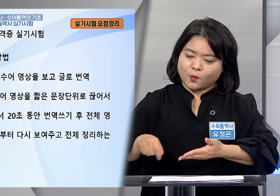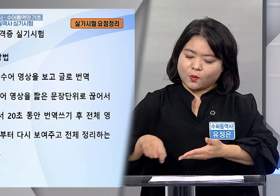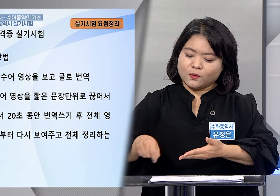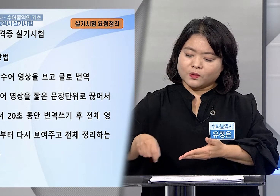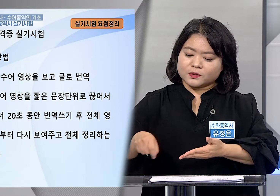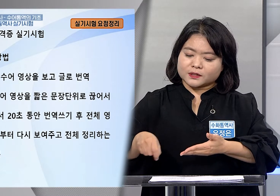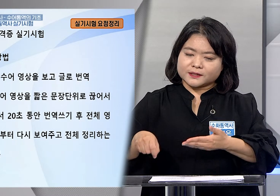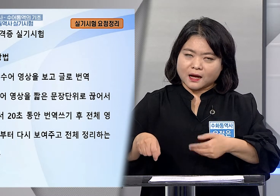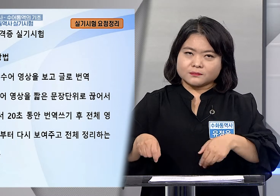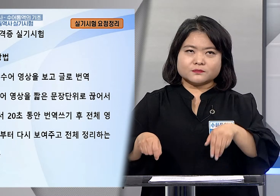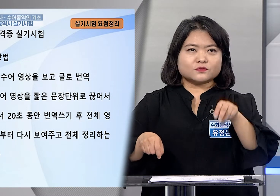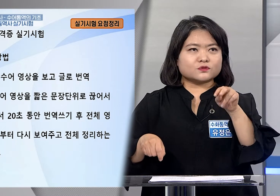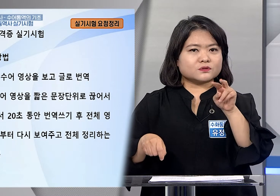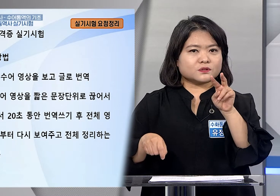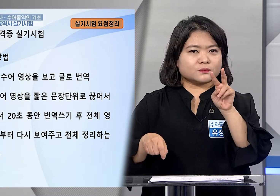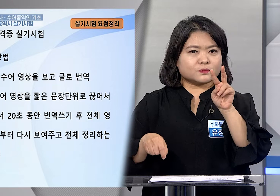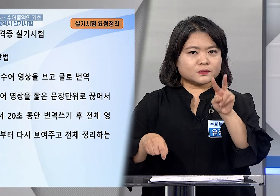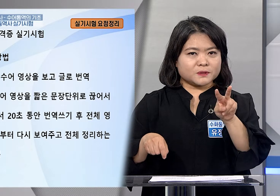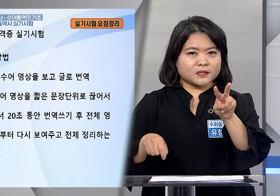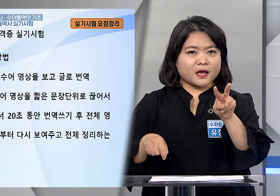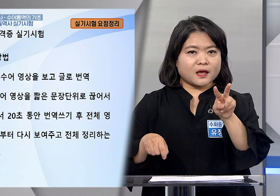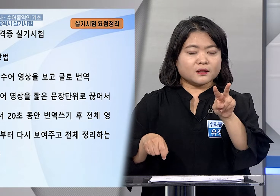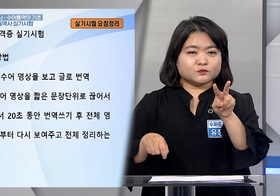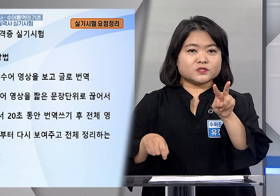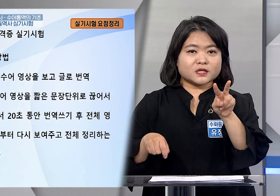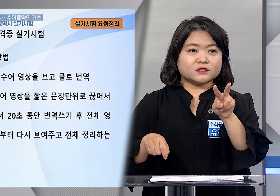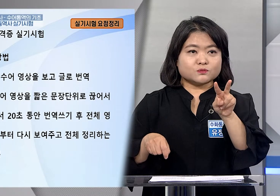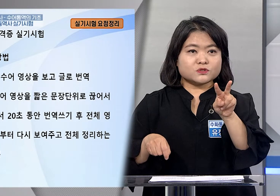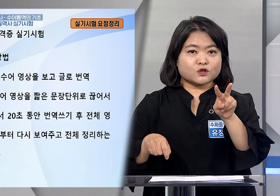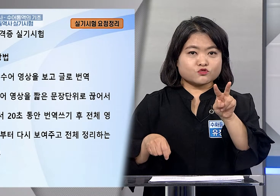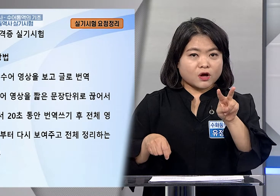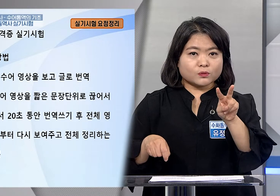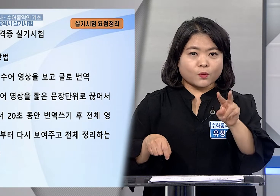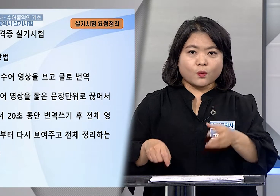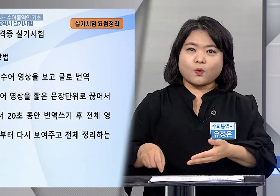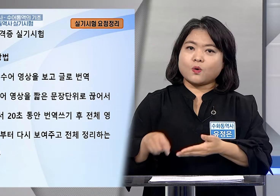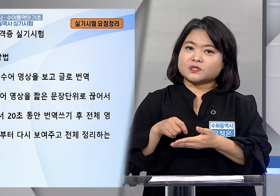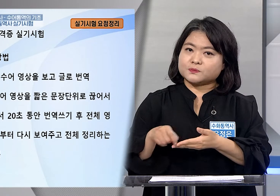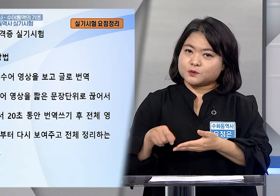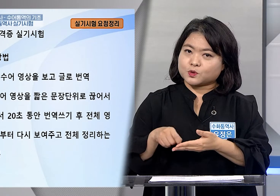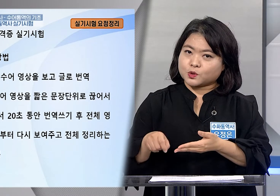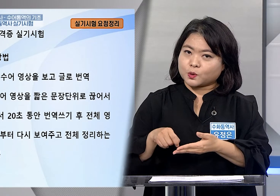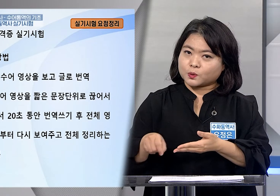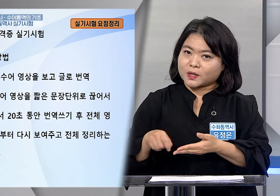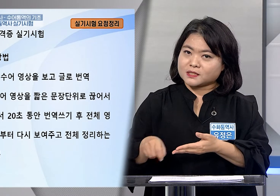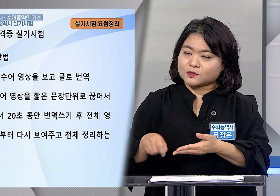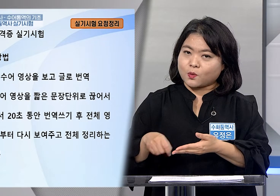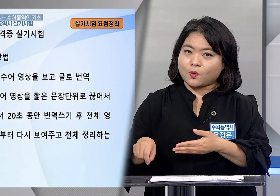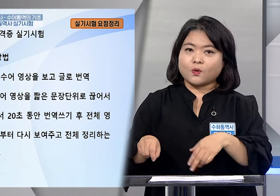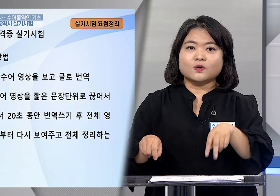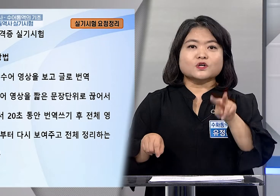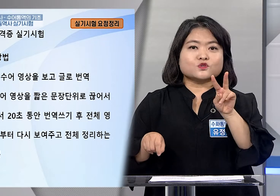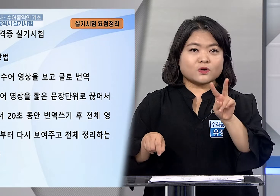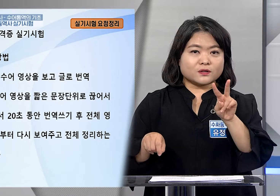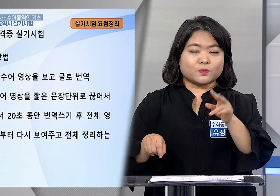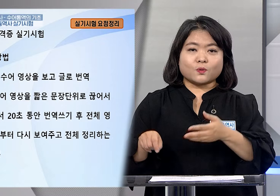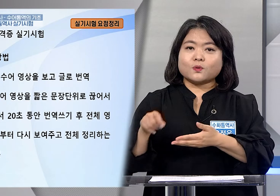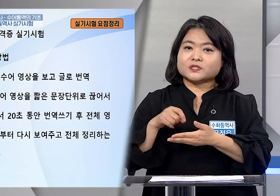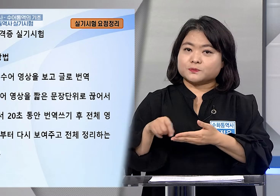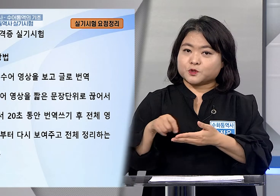쓰고 그다음 밑에 문장 이어진 문장을 수화로 보고 20초 동안 쓰고 수화를 보고 20초